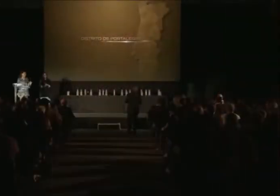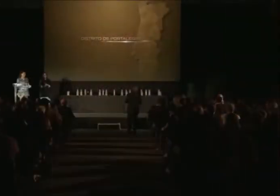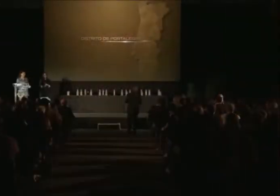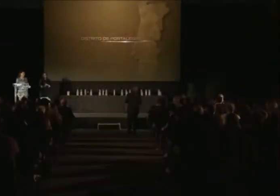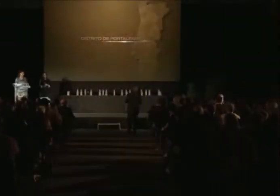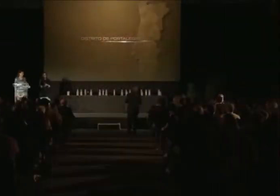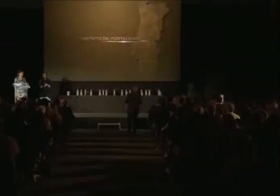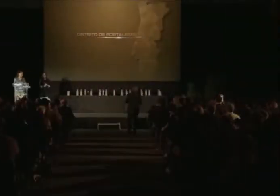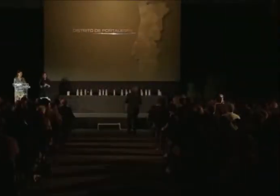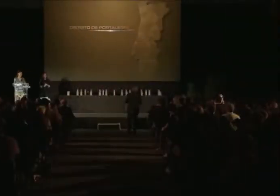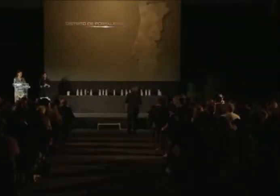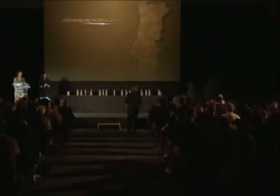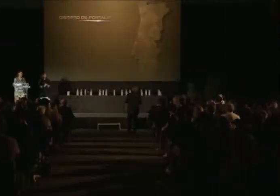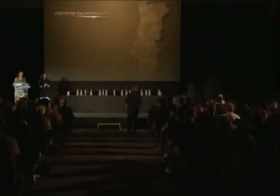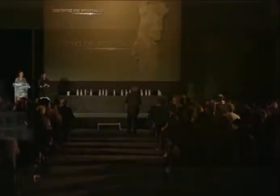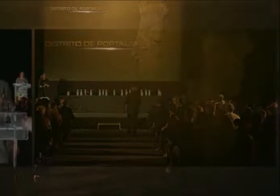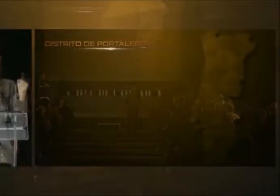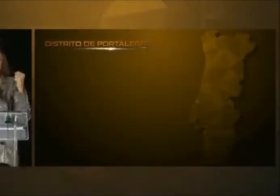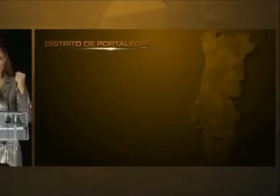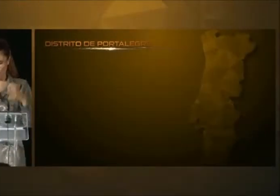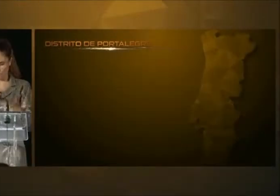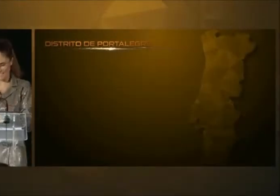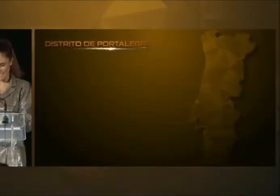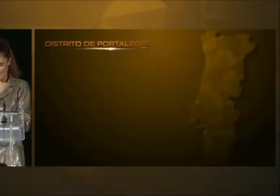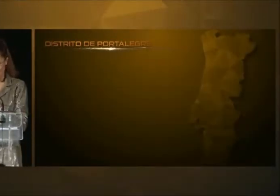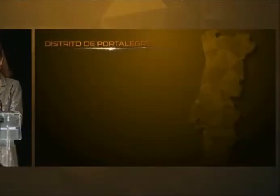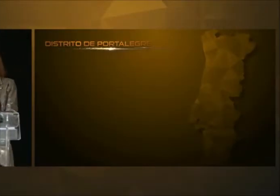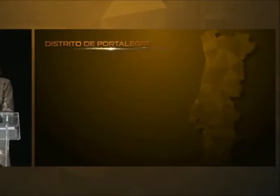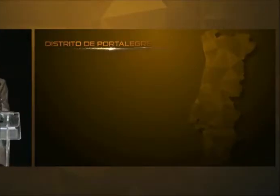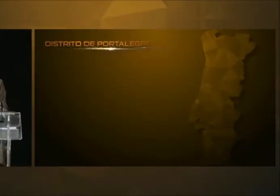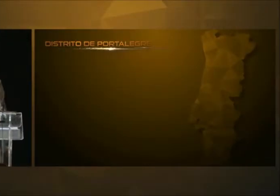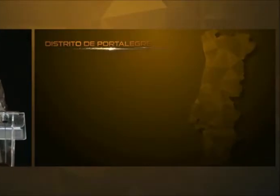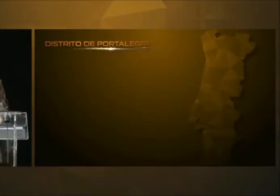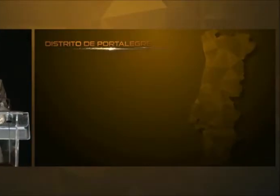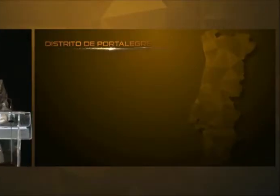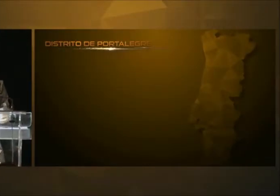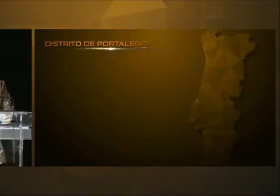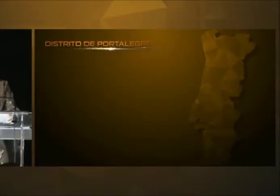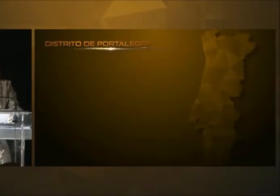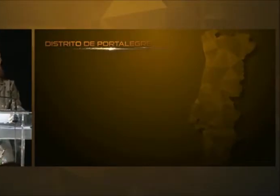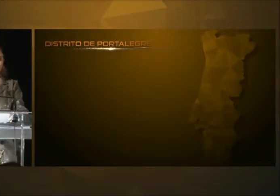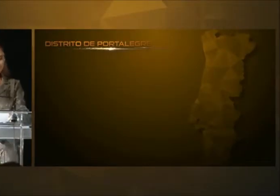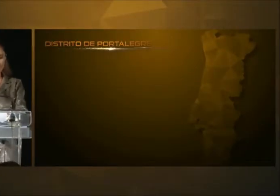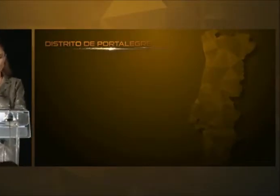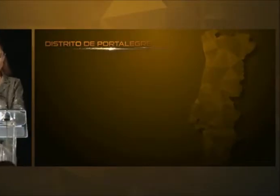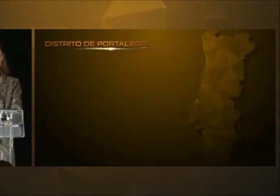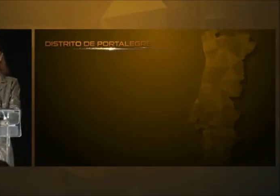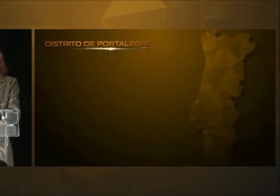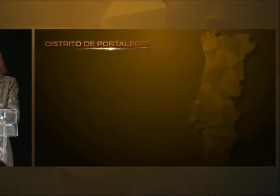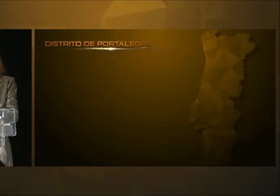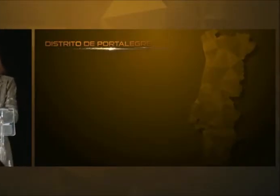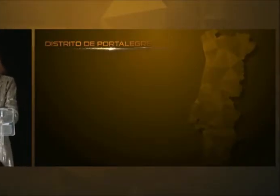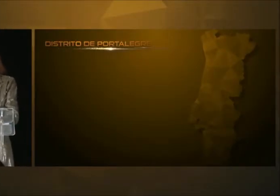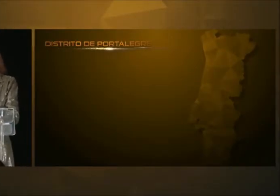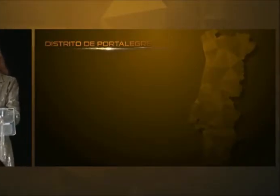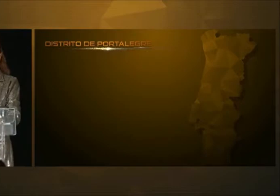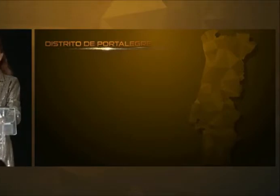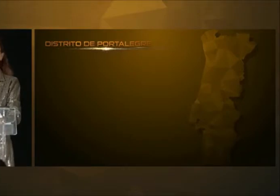Ai, com direito à subiu e tudo, muito bem, é assim com a representação, é isso mesmo. Então, na categoria de aldeias e vilas,